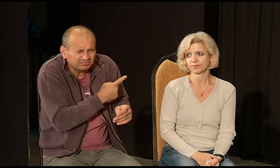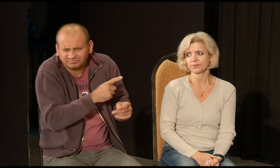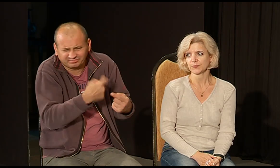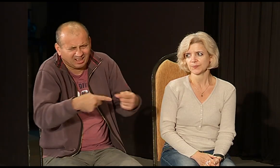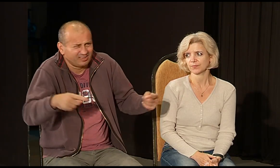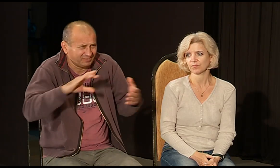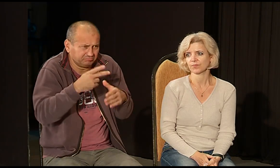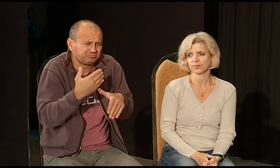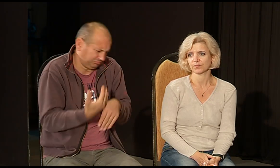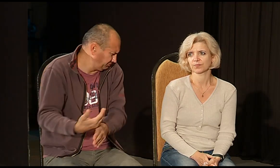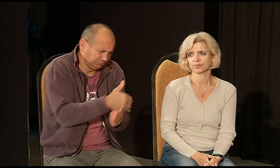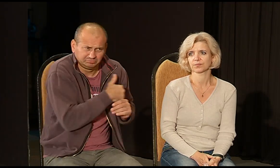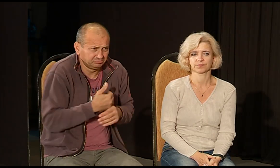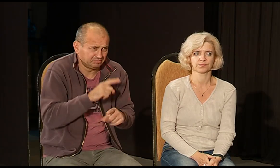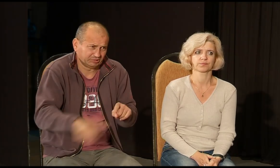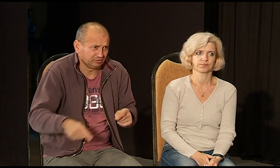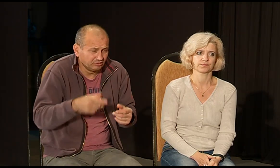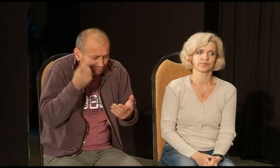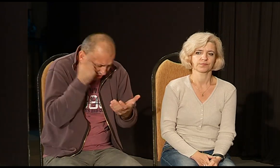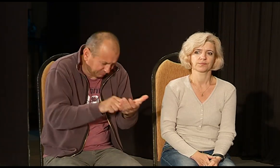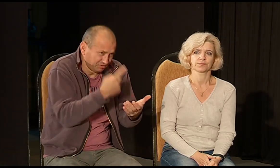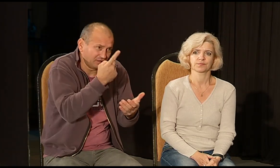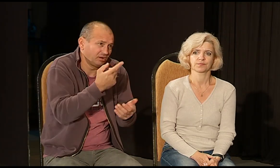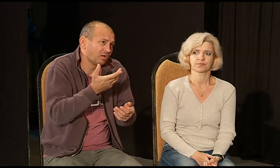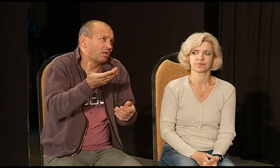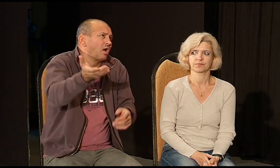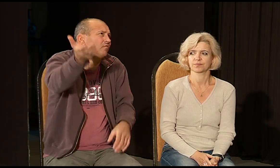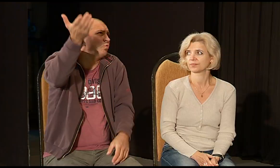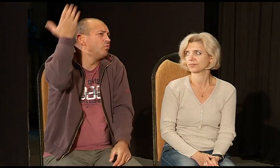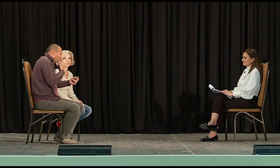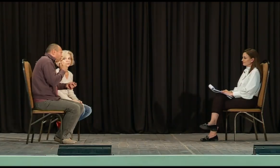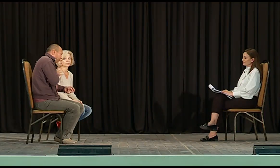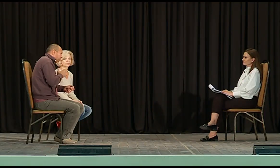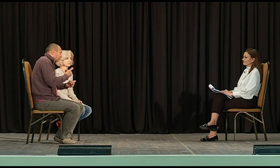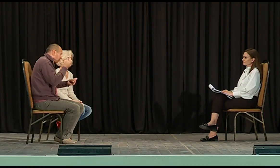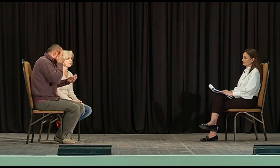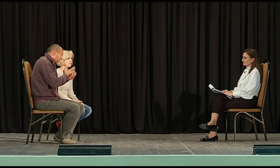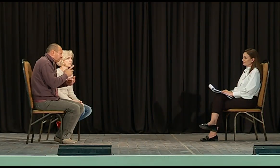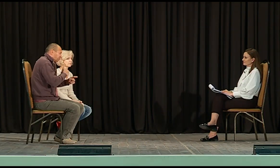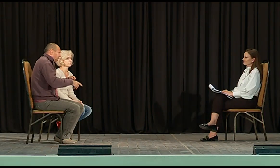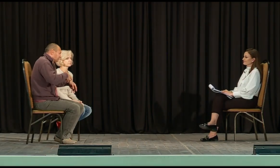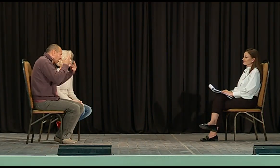la susținere, apelăm, sunăm, noi avem mesaj video. Înainte era mai complicat.